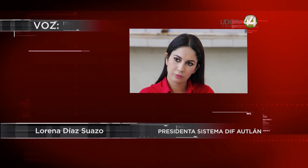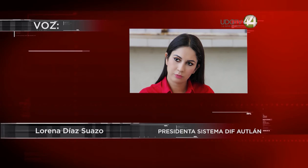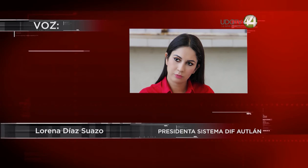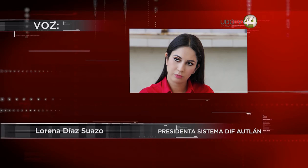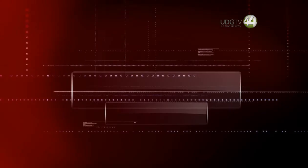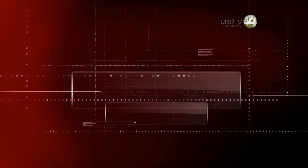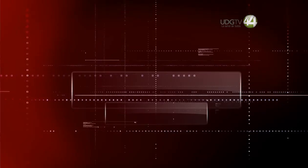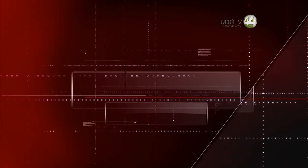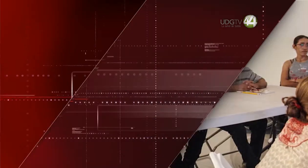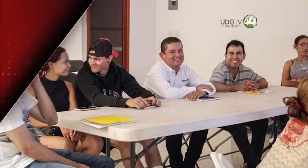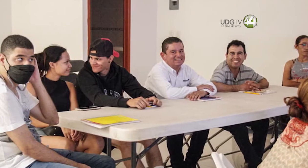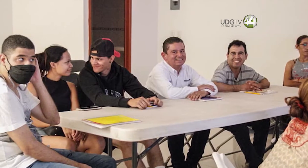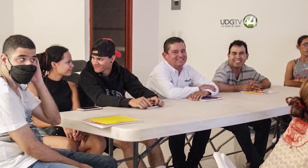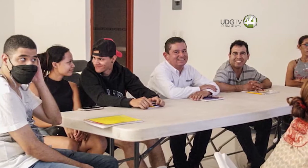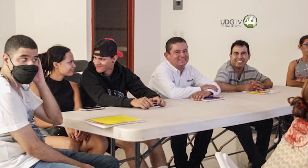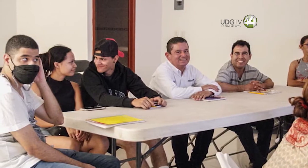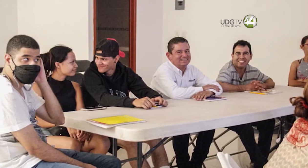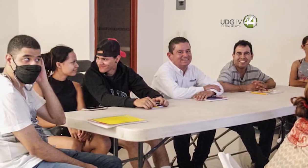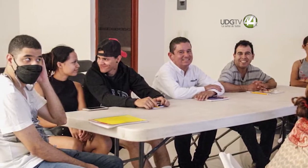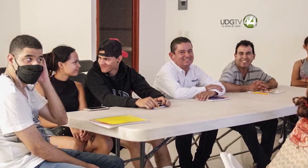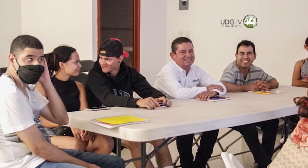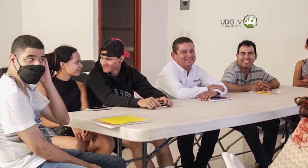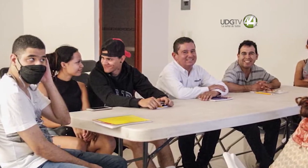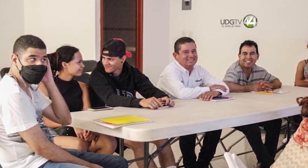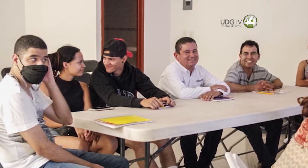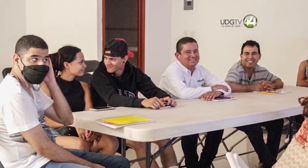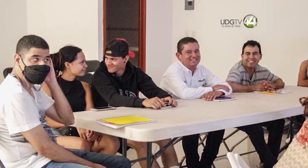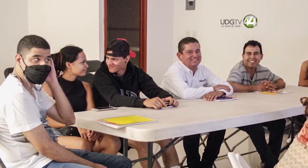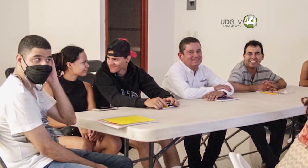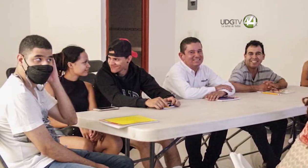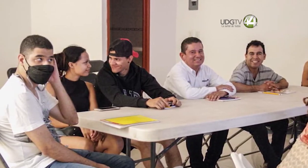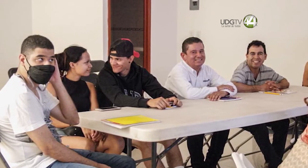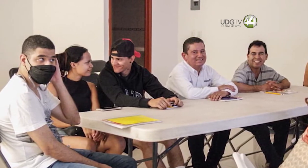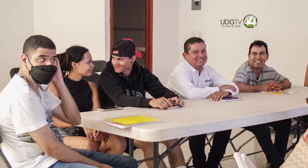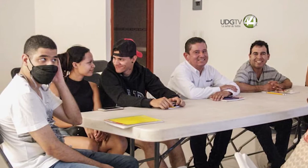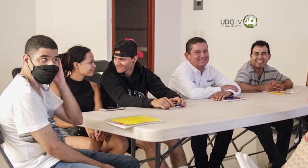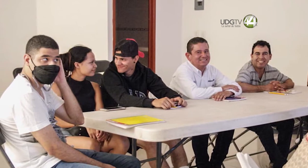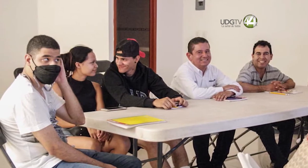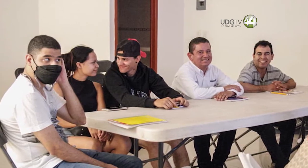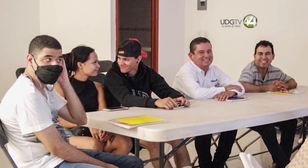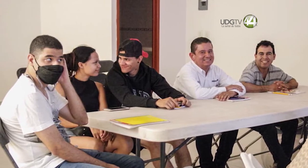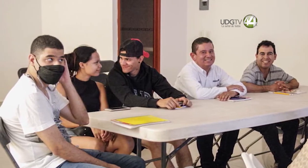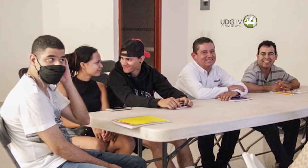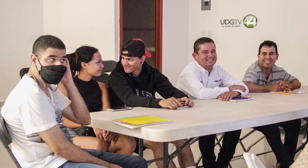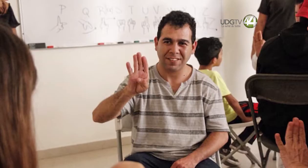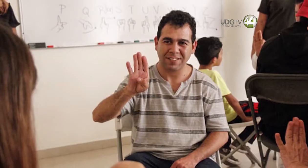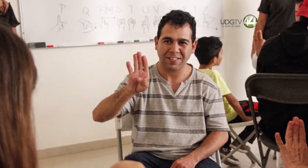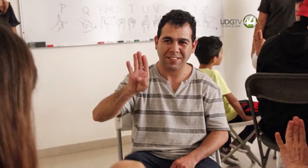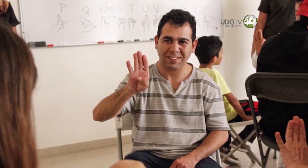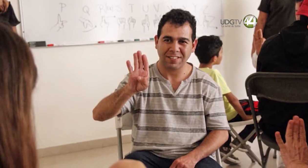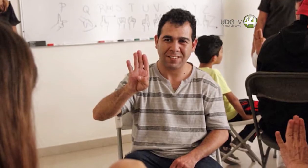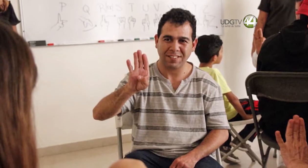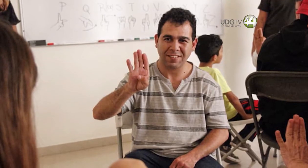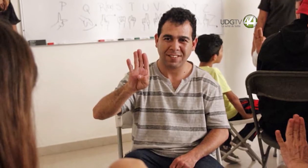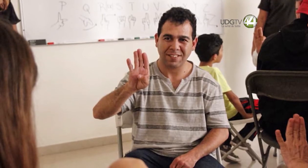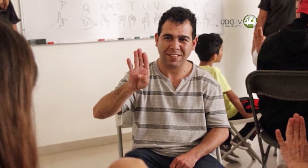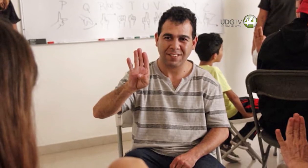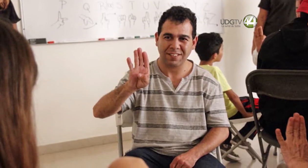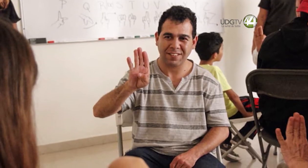laboralmente. Actualmente la escuela ya se encuentra en funciones atendiendo a las primeras 20 personas con esta discapacidad, aunque